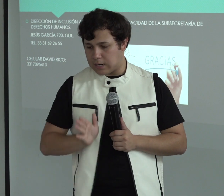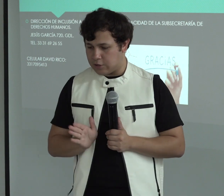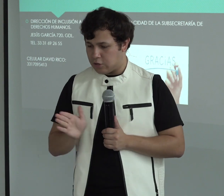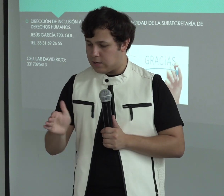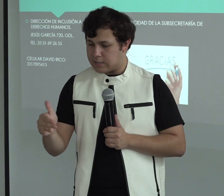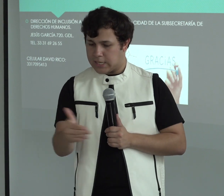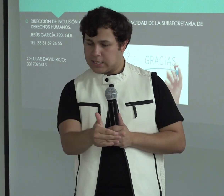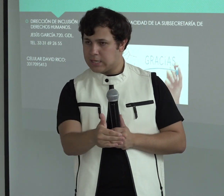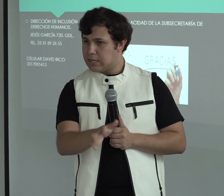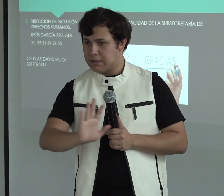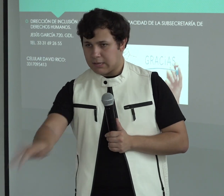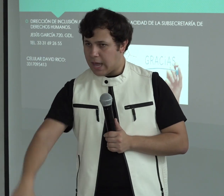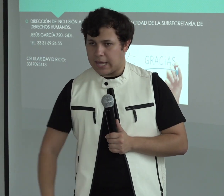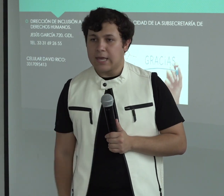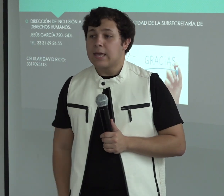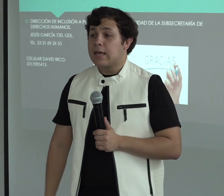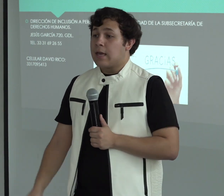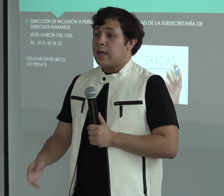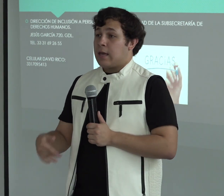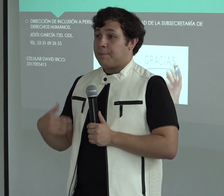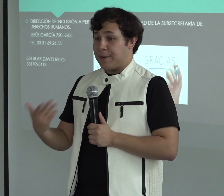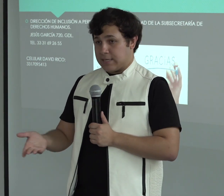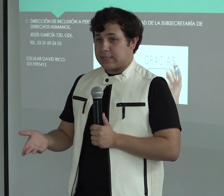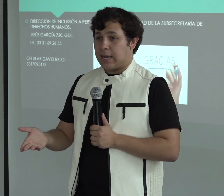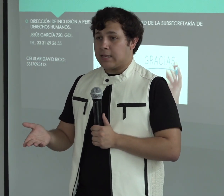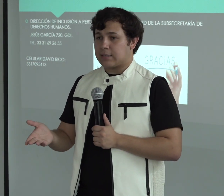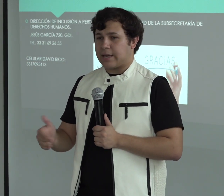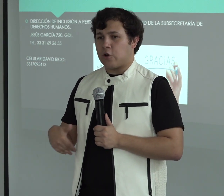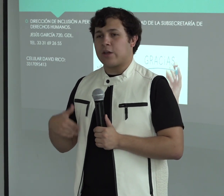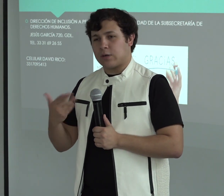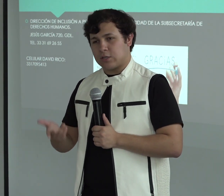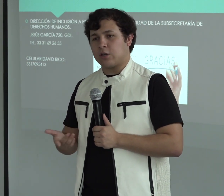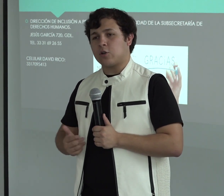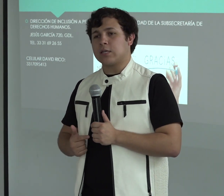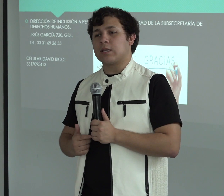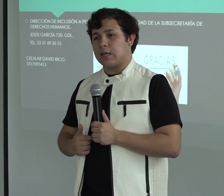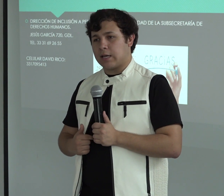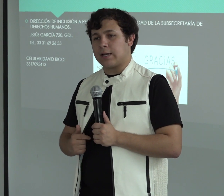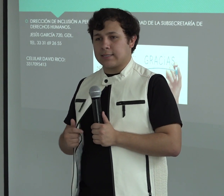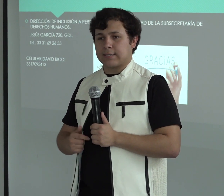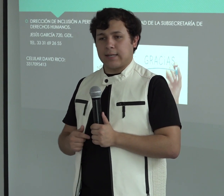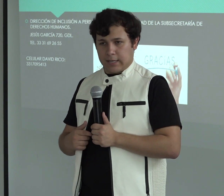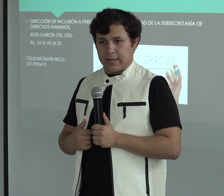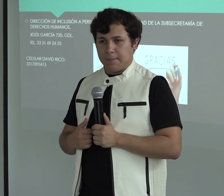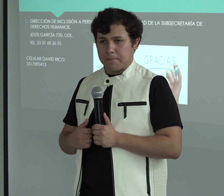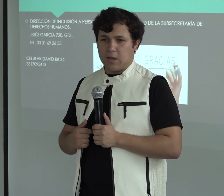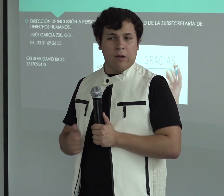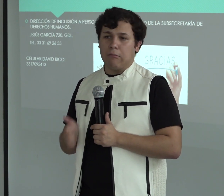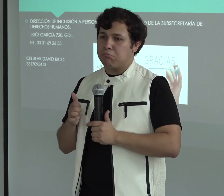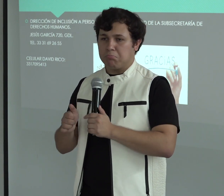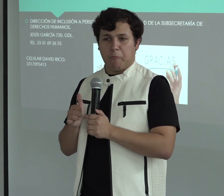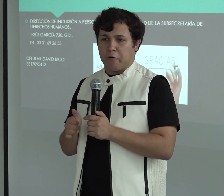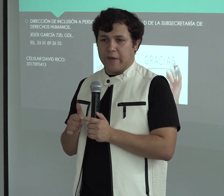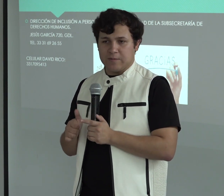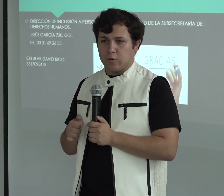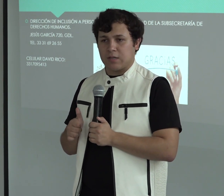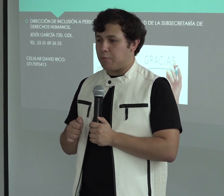saliendo del tren. Ahí. Presenciales, creo que Educación Incluyente tiene clases en línea. Igual por Facebook se